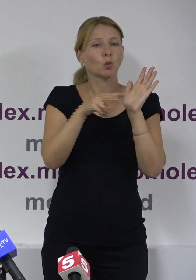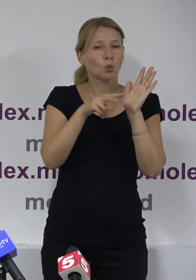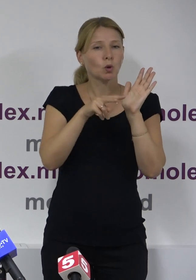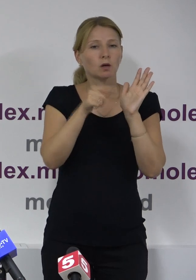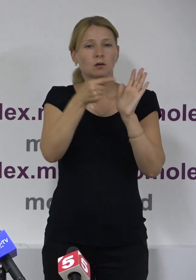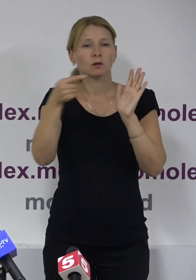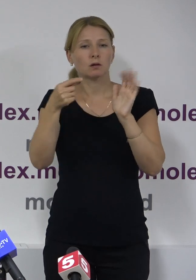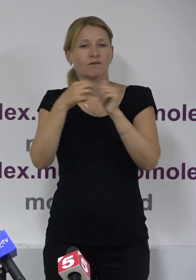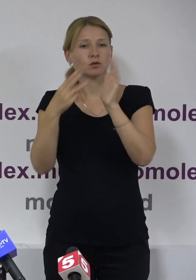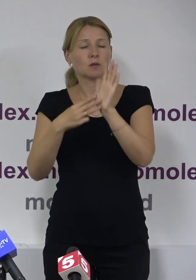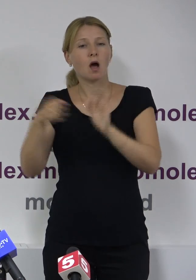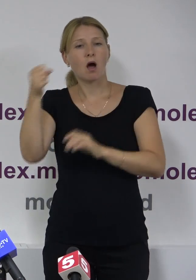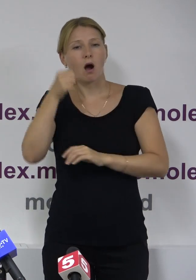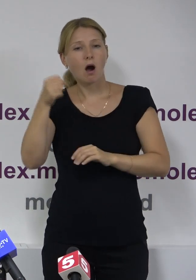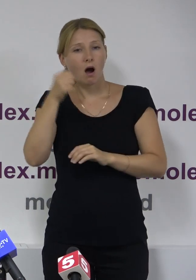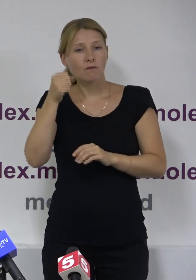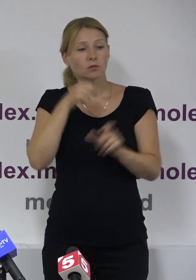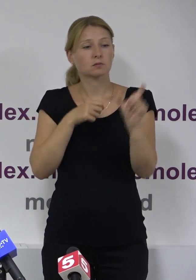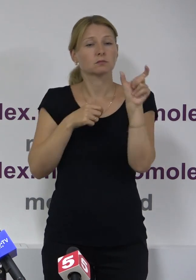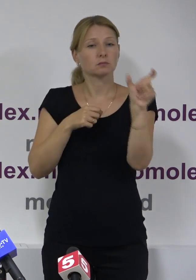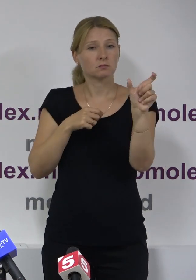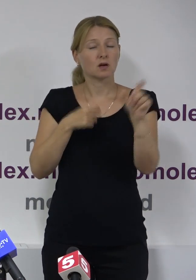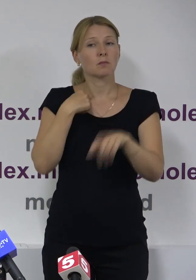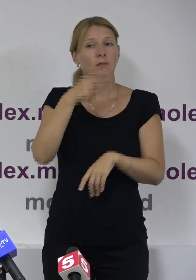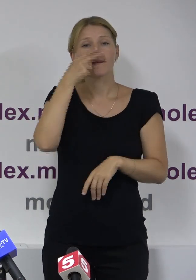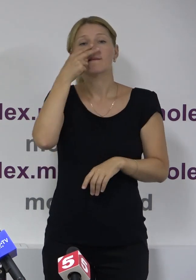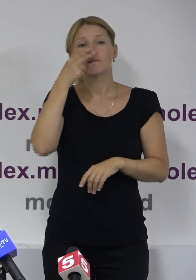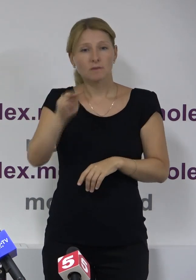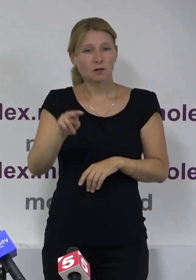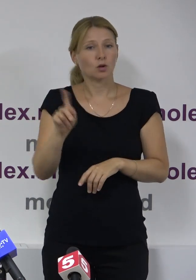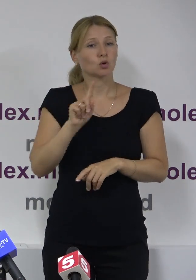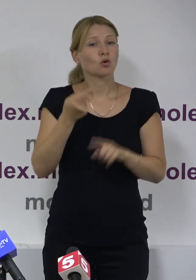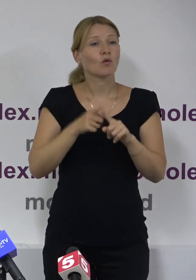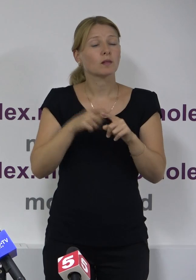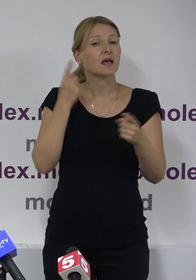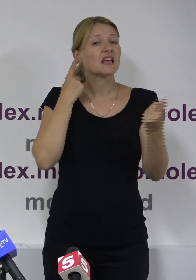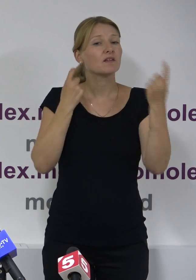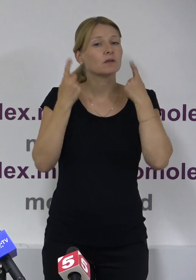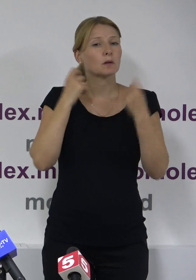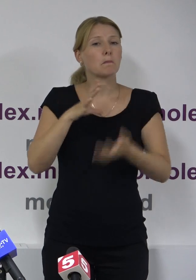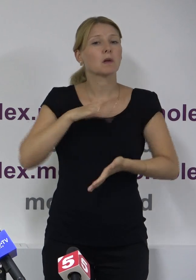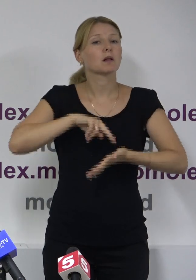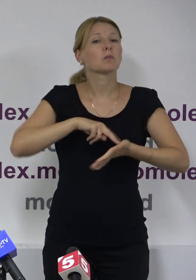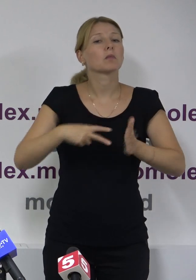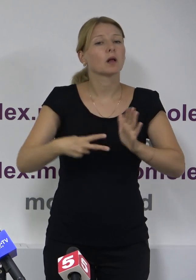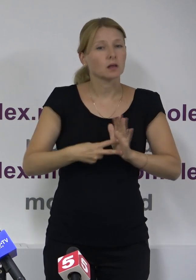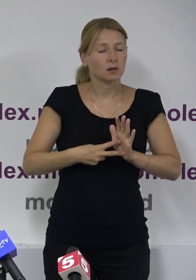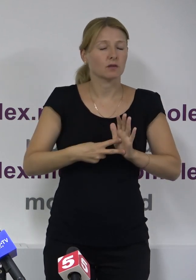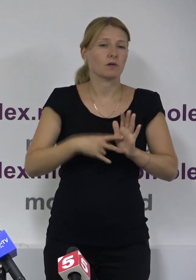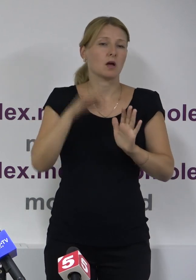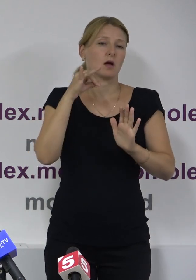18 august. Așa cum am văzut, această campanie de informare a fost planificată și